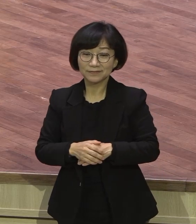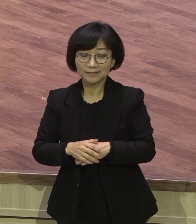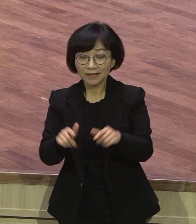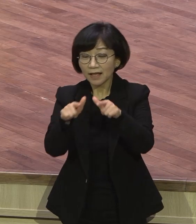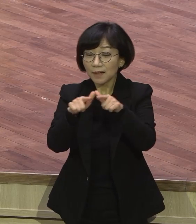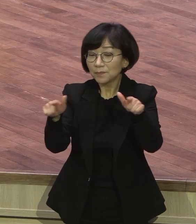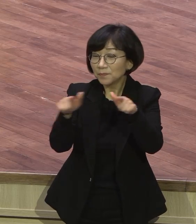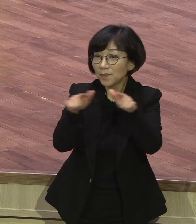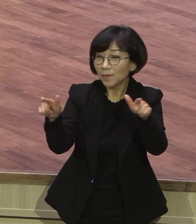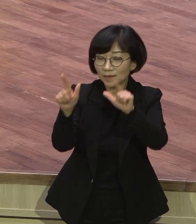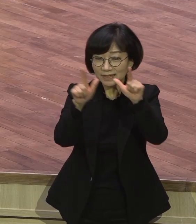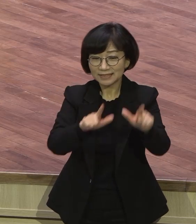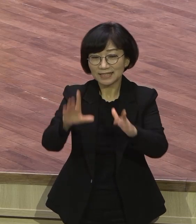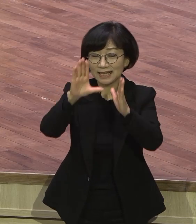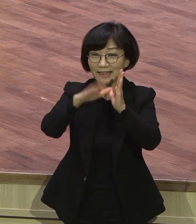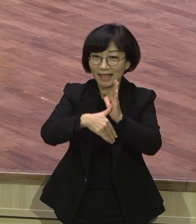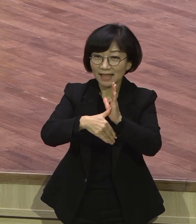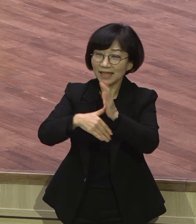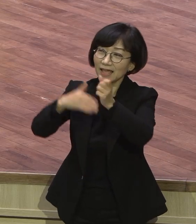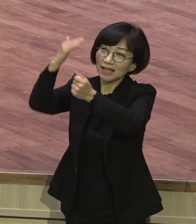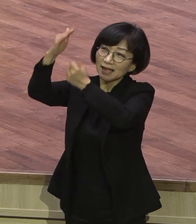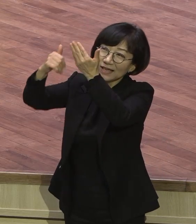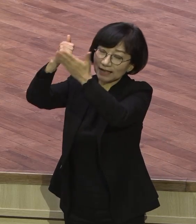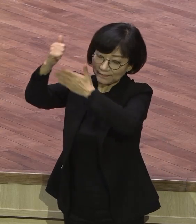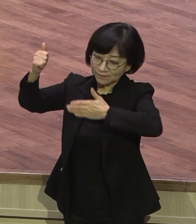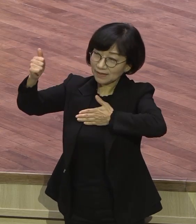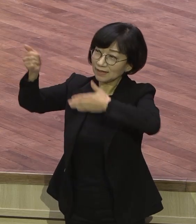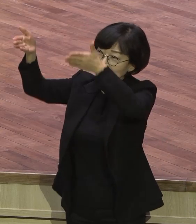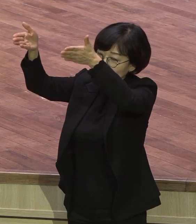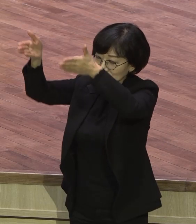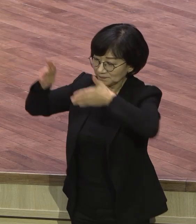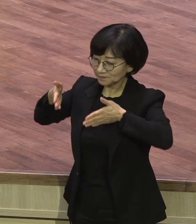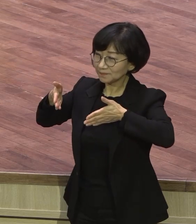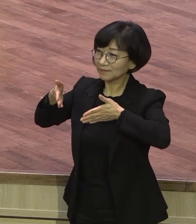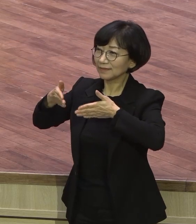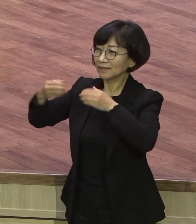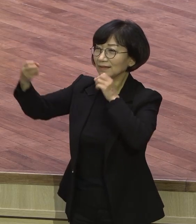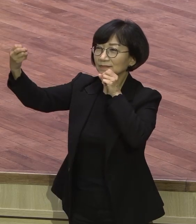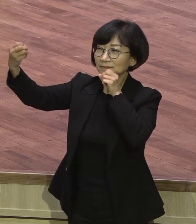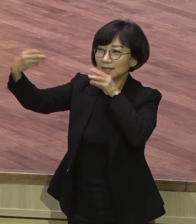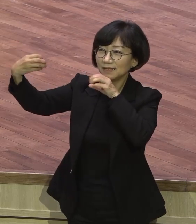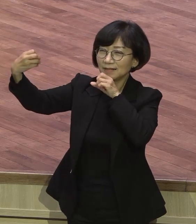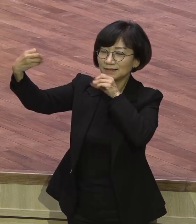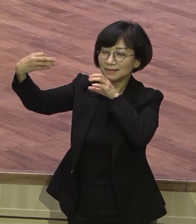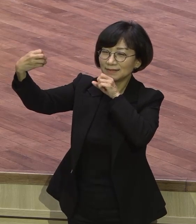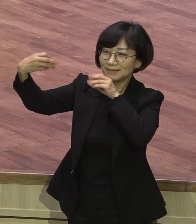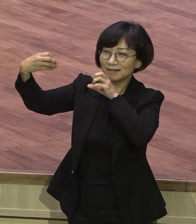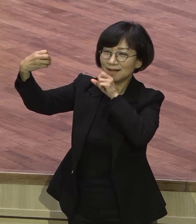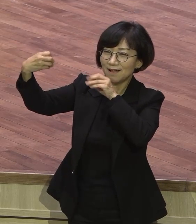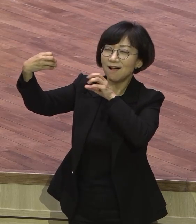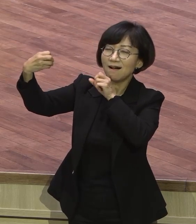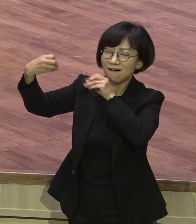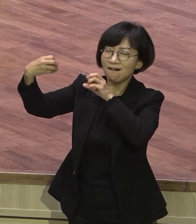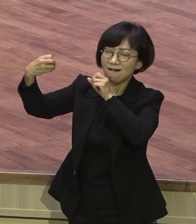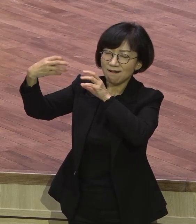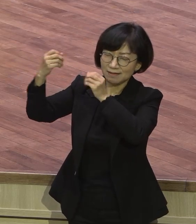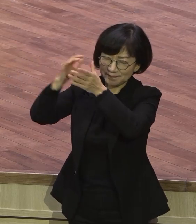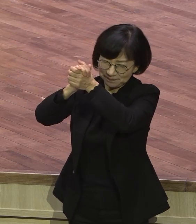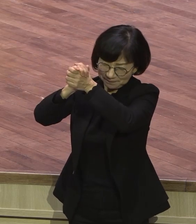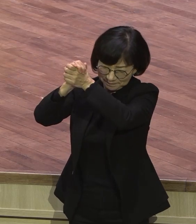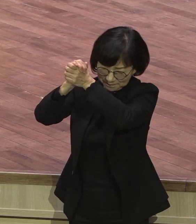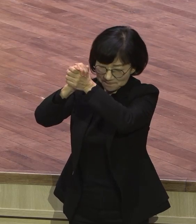하나님과 늘 깊은 소통 하나님과 깊은 소통 했기 때문에 이런 고백을 할 수가 있는